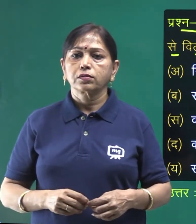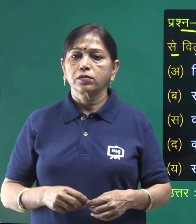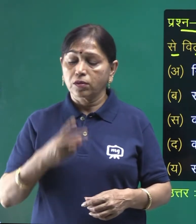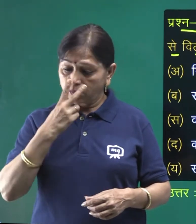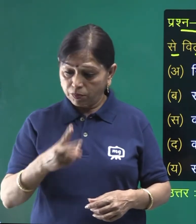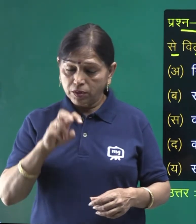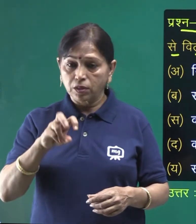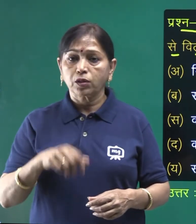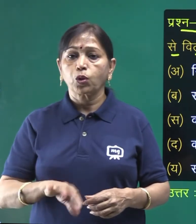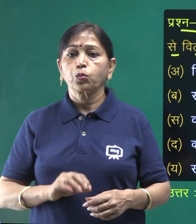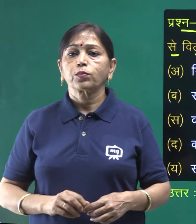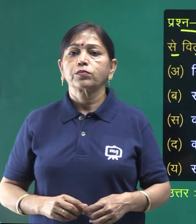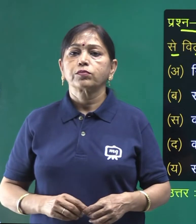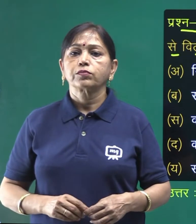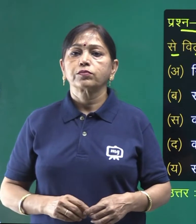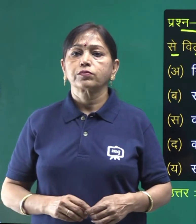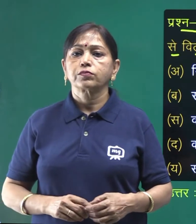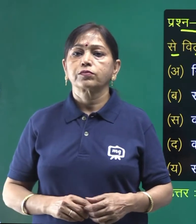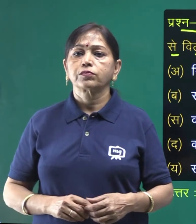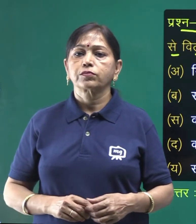पहचान करो।